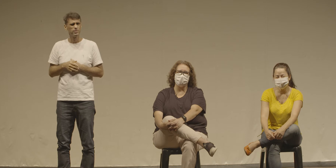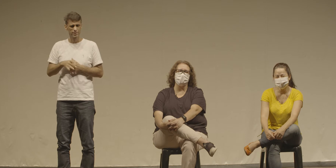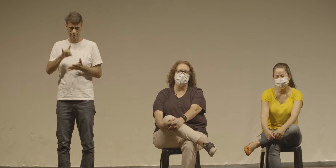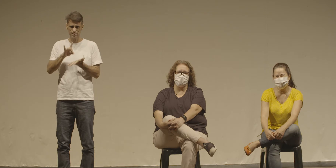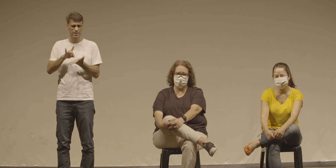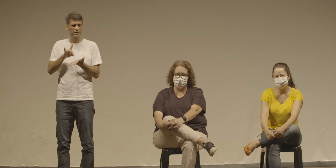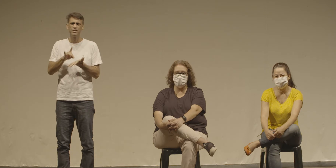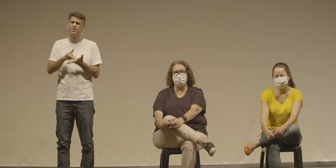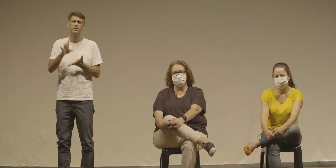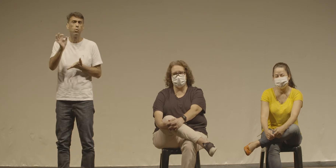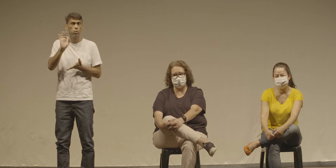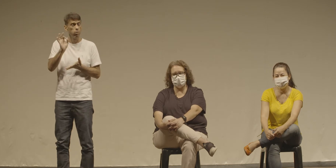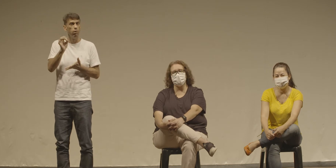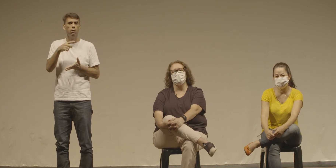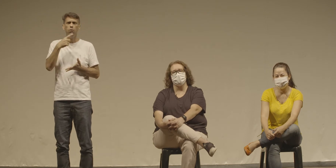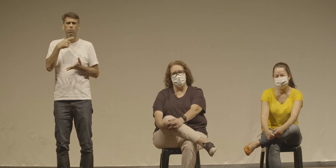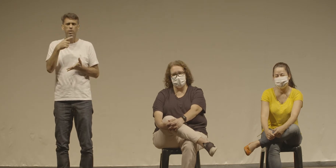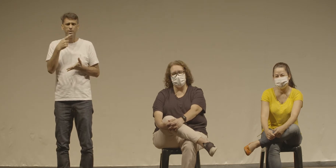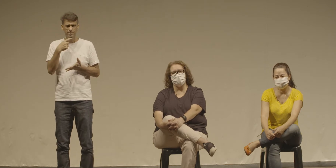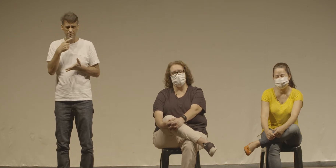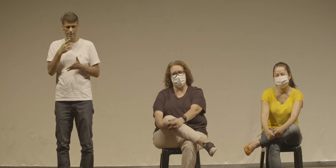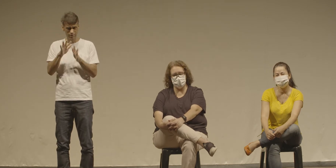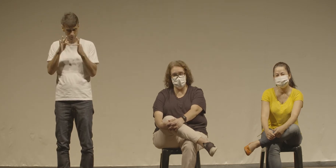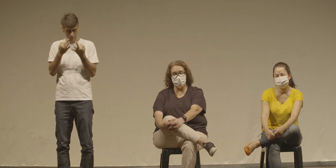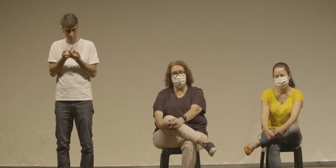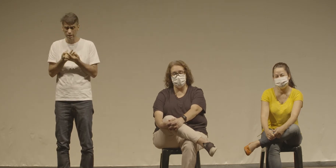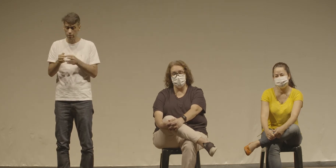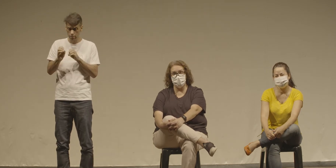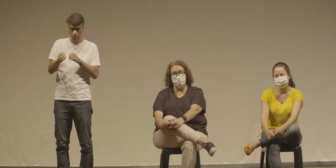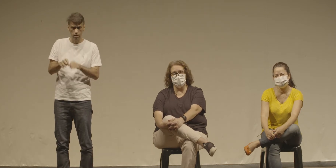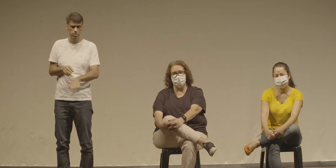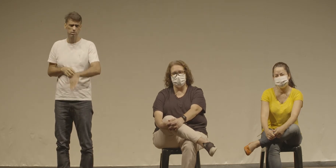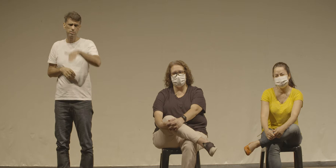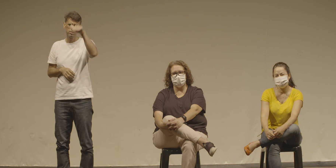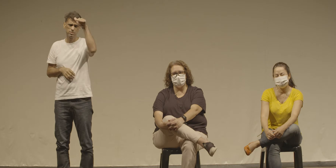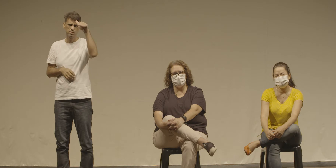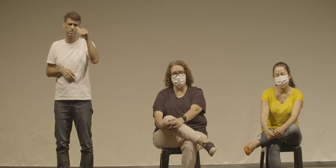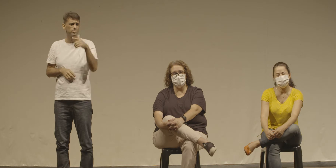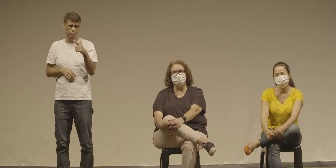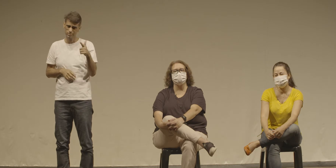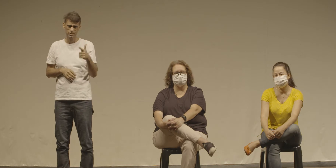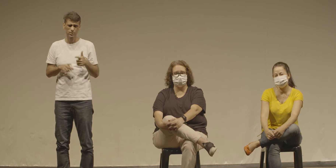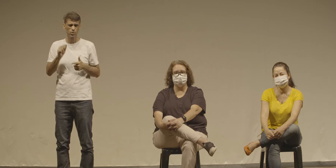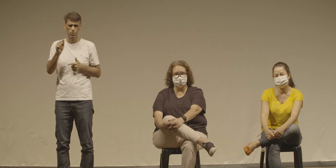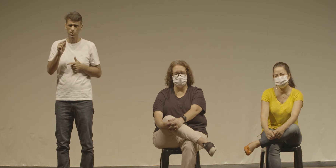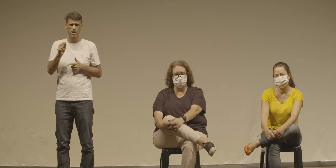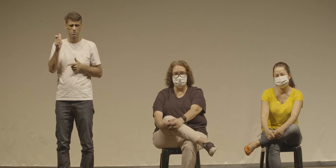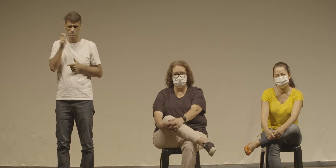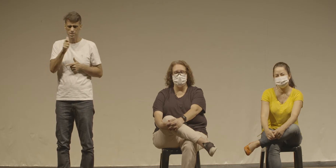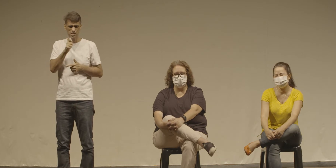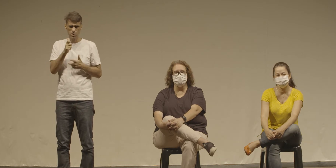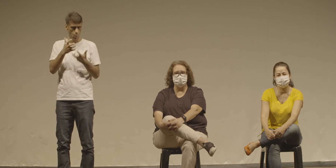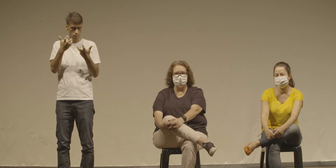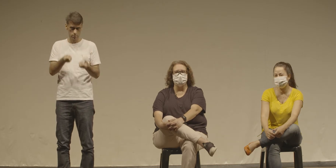sinceramente, ninguém tem, dependendo da família, criação, não leva mais de 1 ano casada. Não. As garotas hoje em dia não